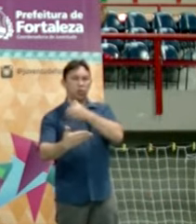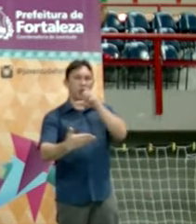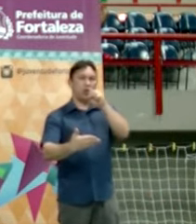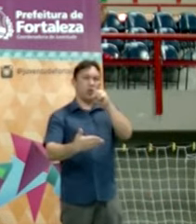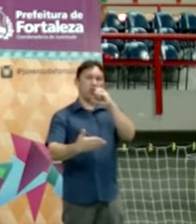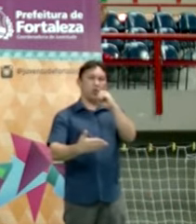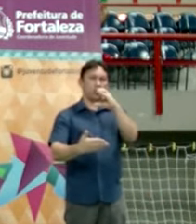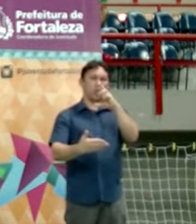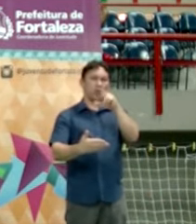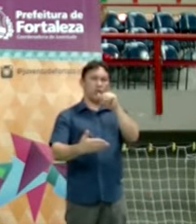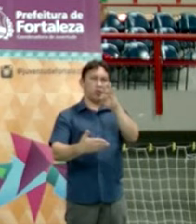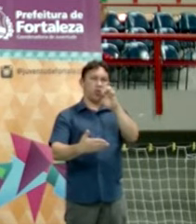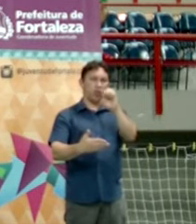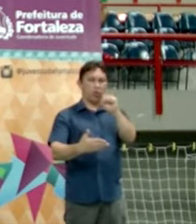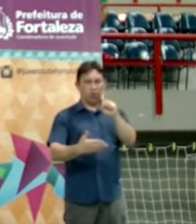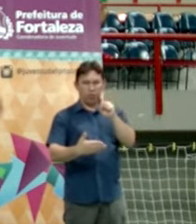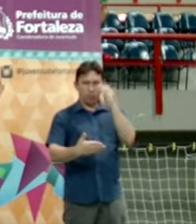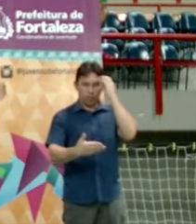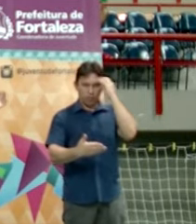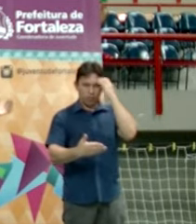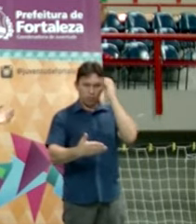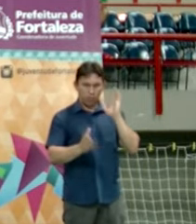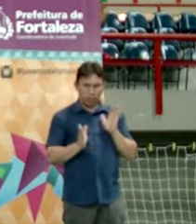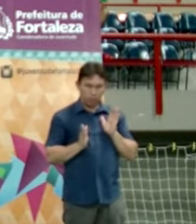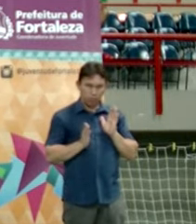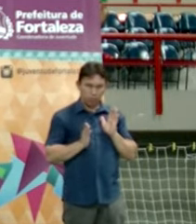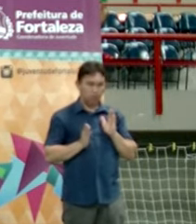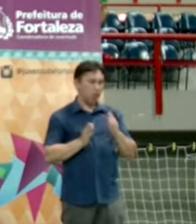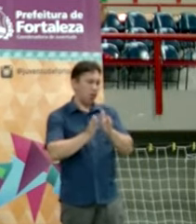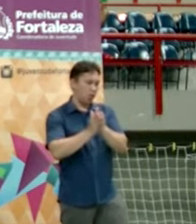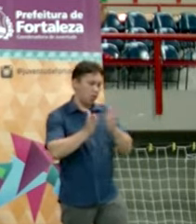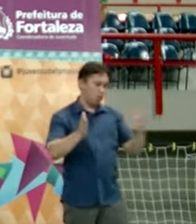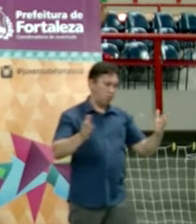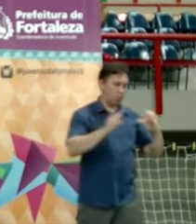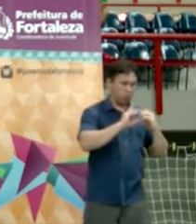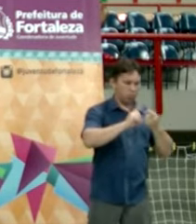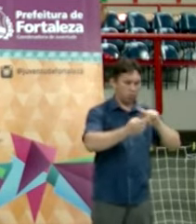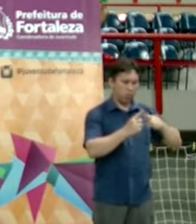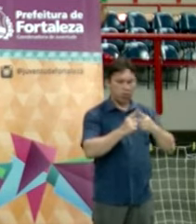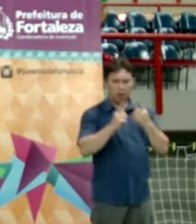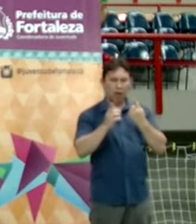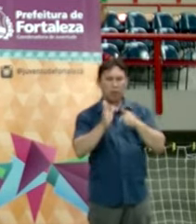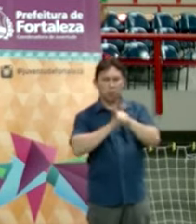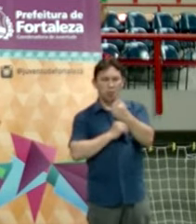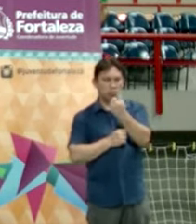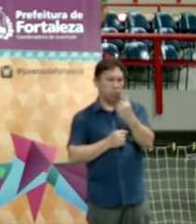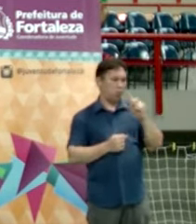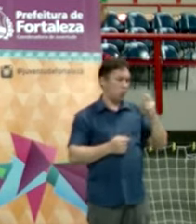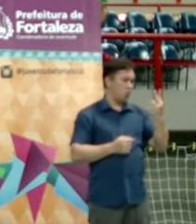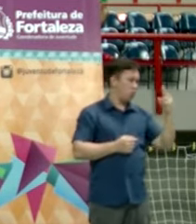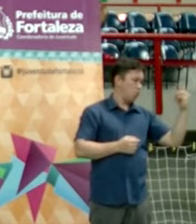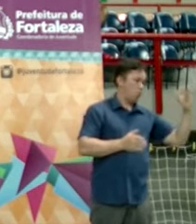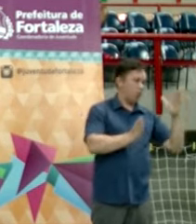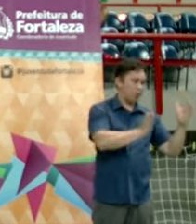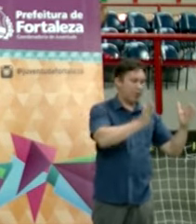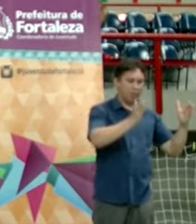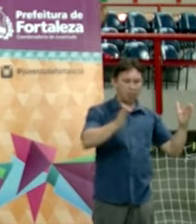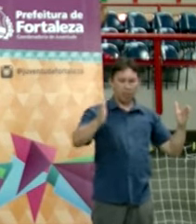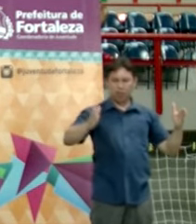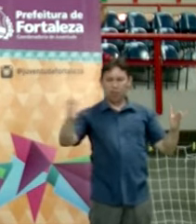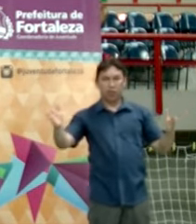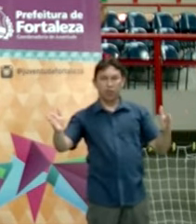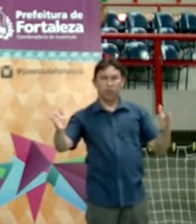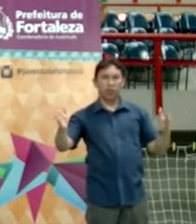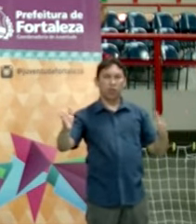pega toda a filosofia clássica, caiu uma questão. Aí você pega a filosofia medieval, os caras podem botar uma. Aí vai para a moderna e a contemporânea.